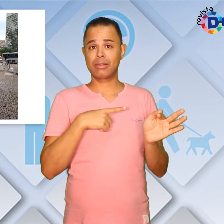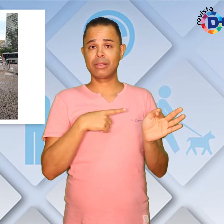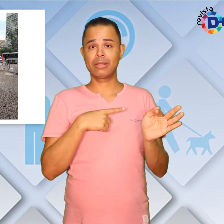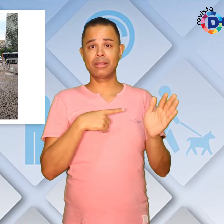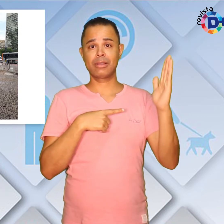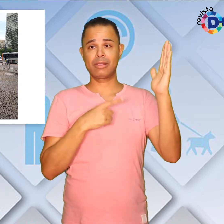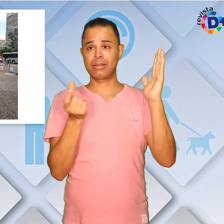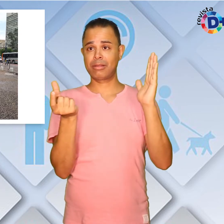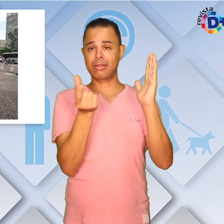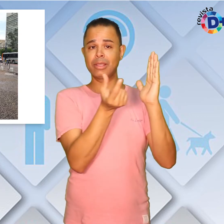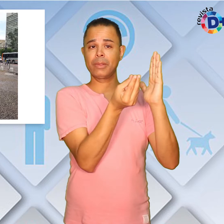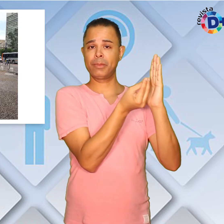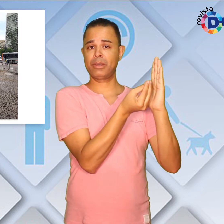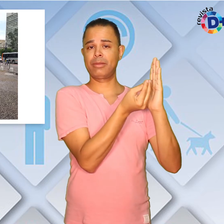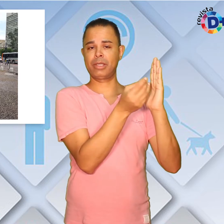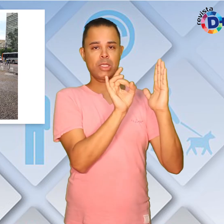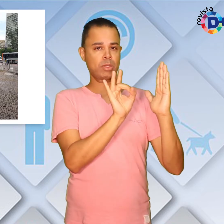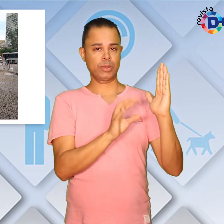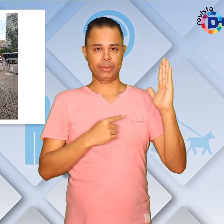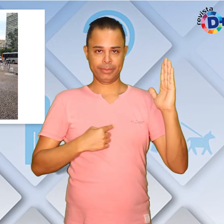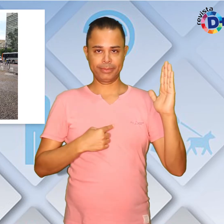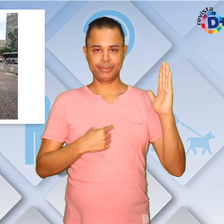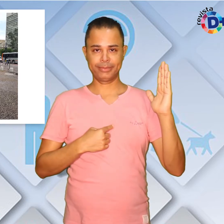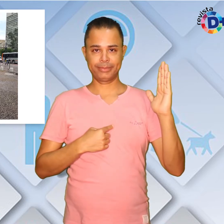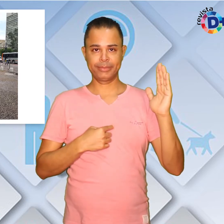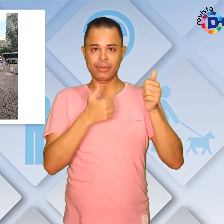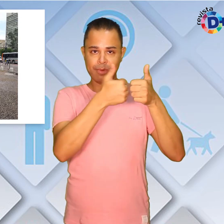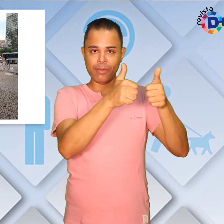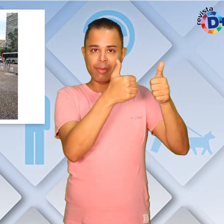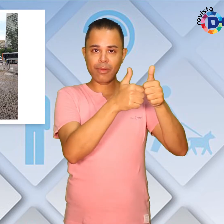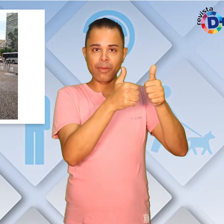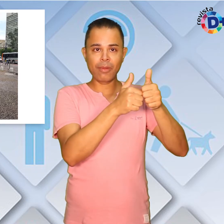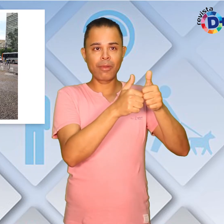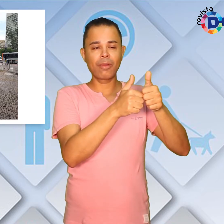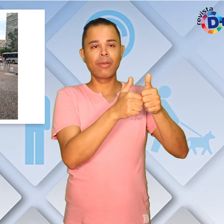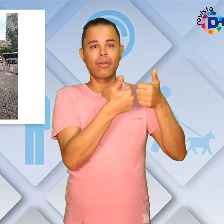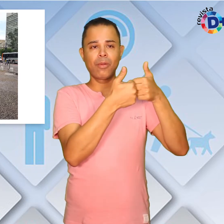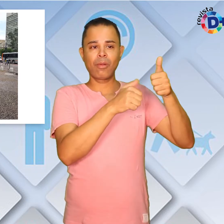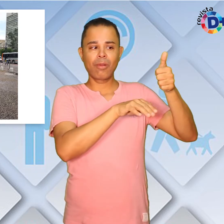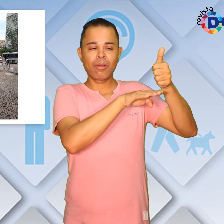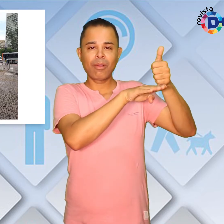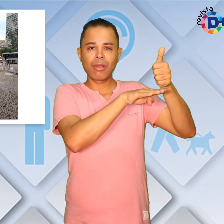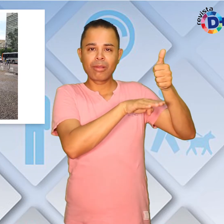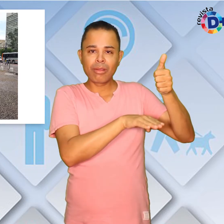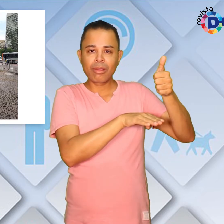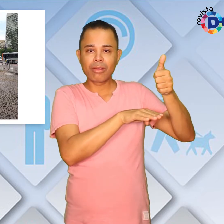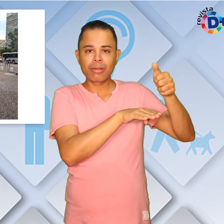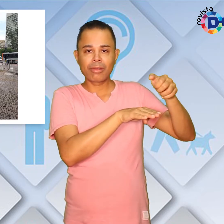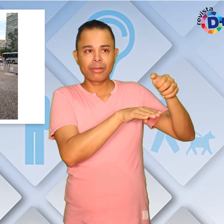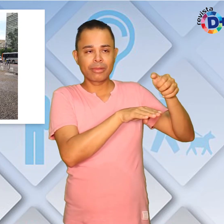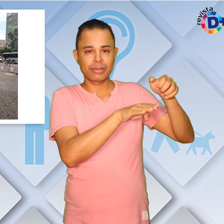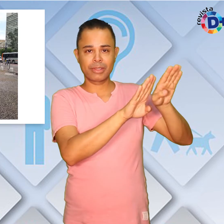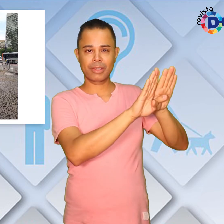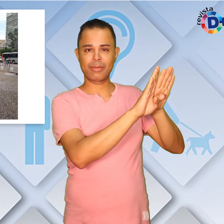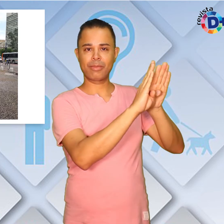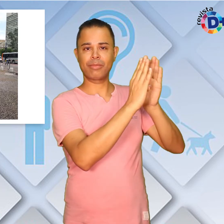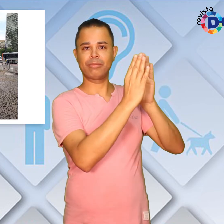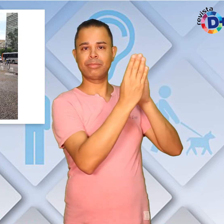passagens os veículos da linha tem piso baixo e porta dianteira com acesso por